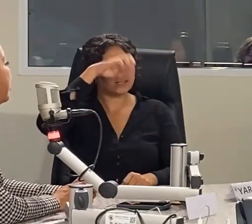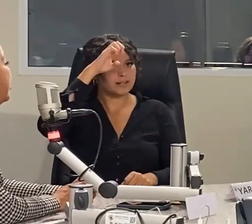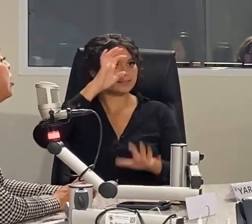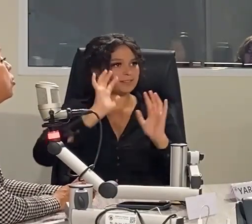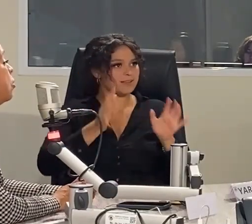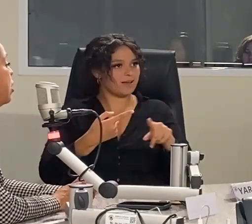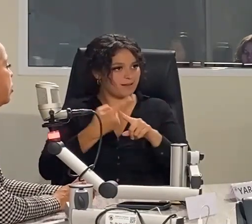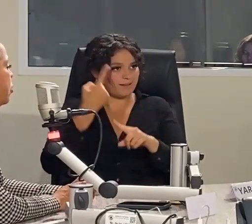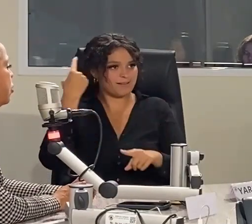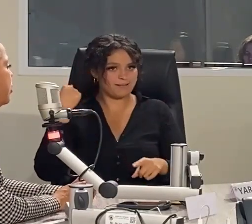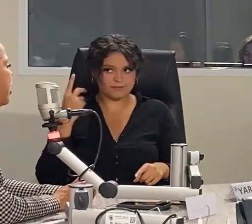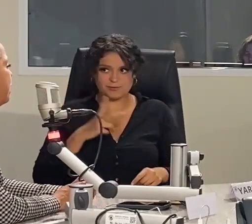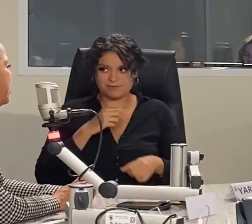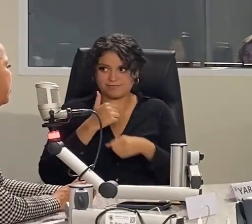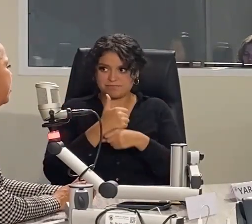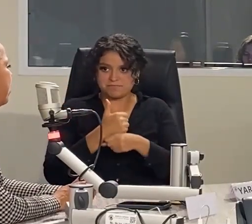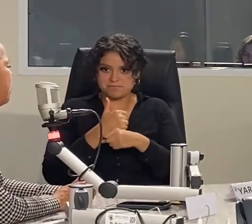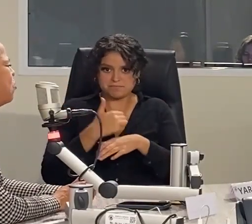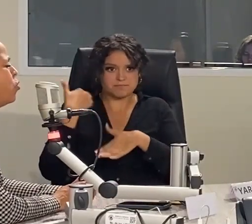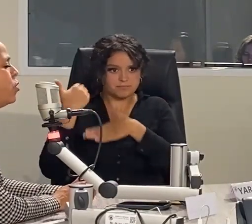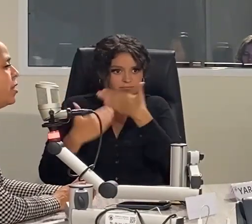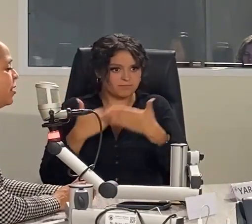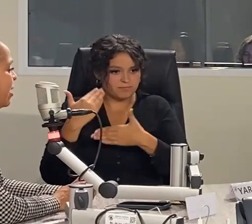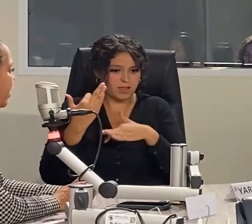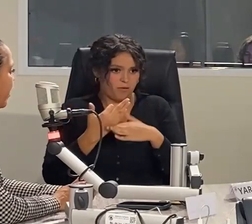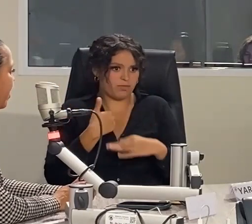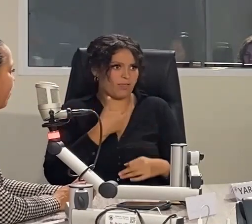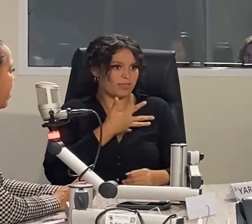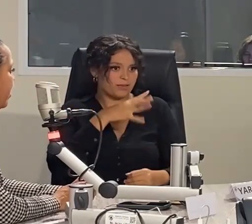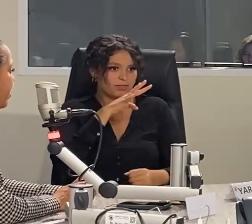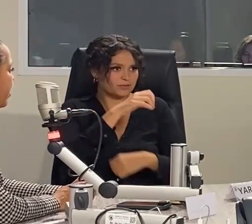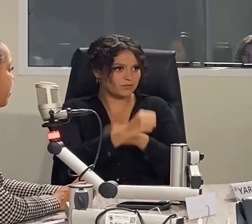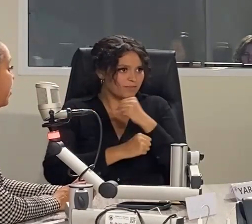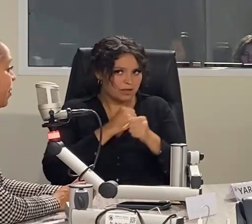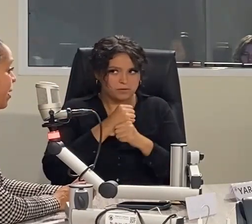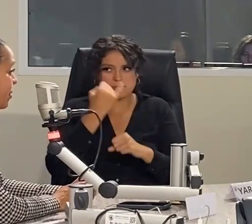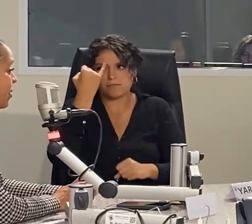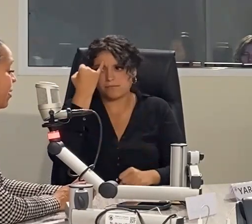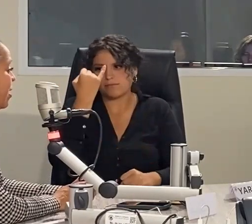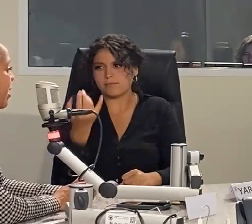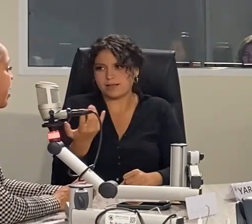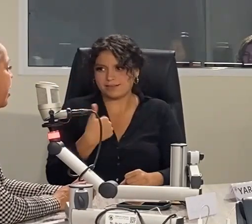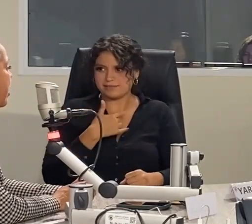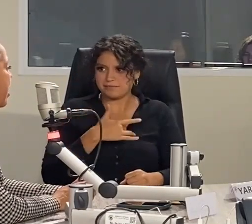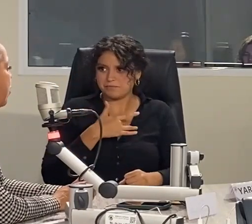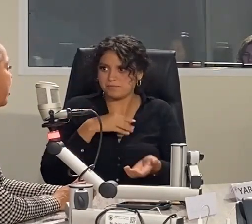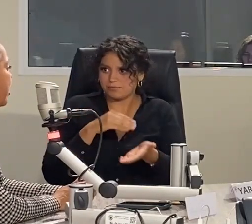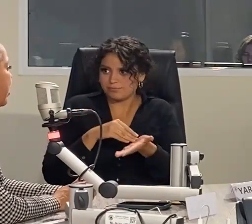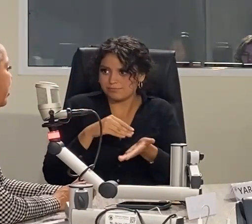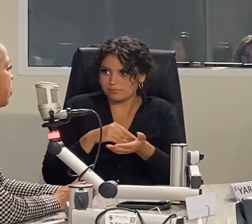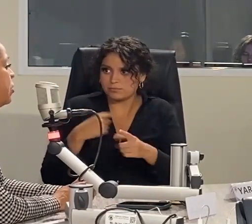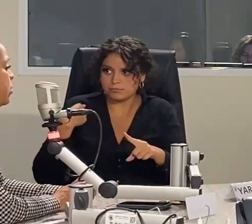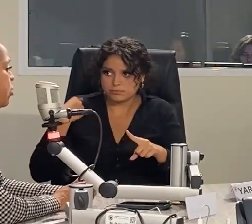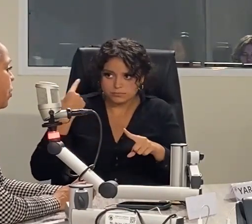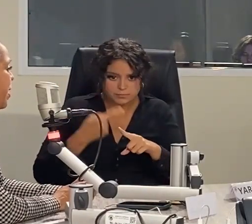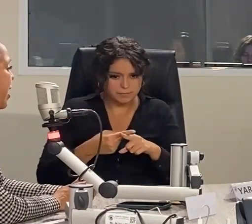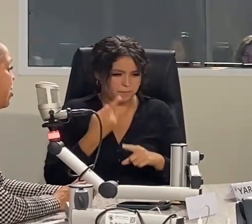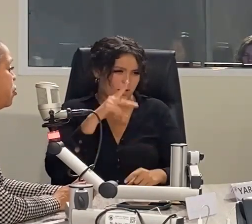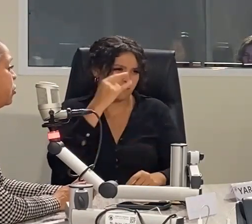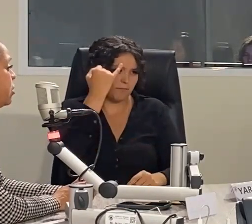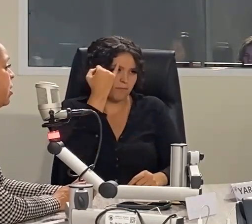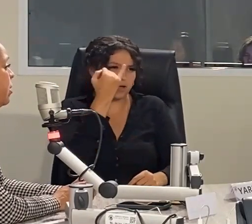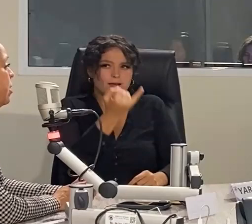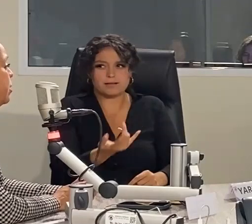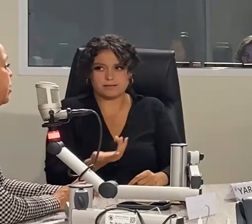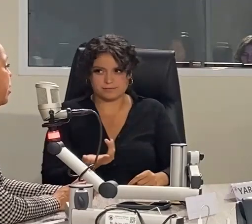que yo. Yo tuve una experiencia muy desagradable, de verdad. Ahorita ya tengo 19